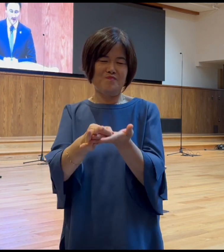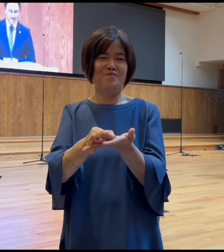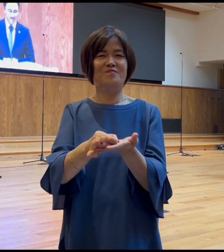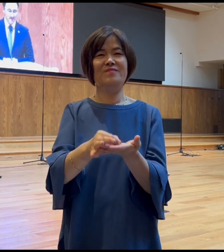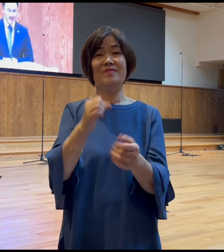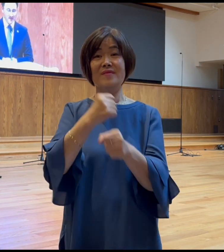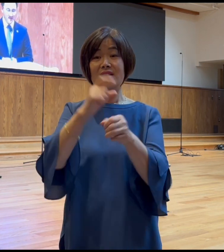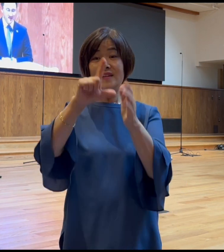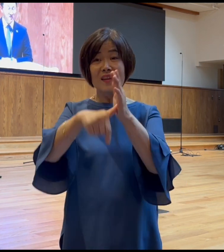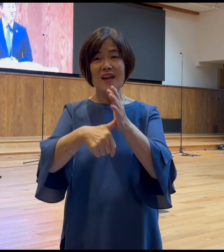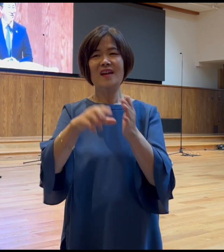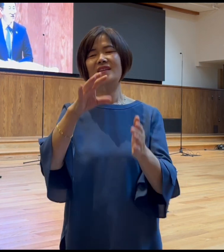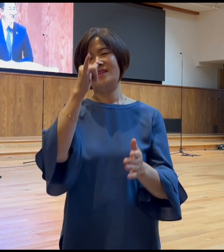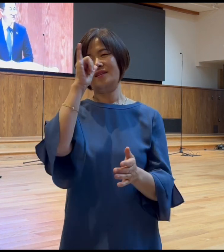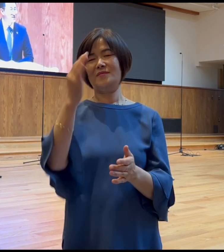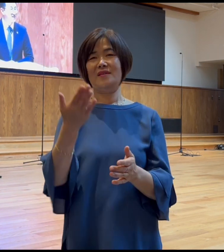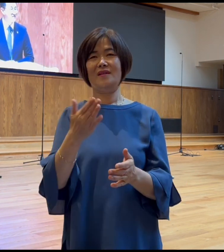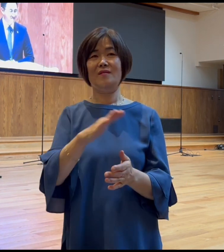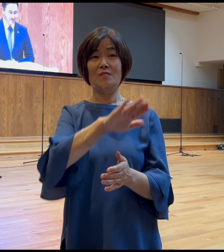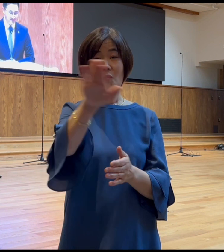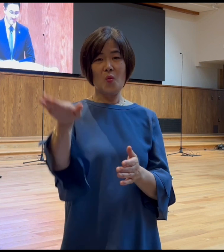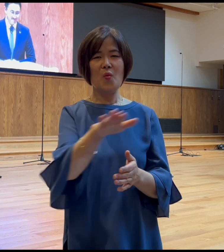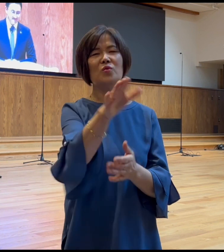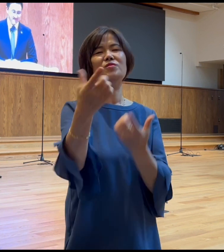있습니다. 여러분, 저만 그렇습니까?